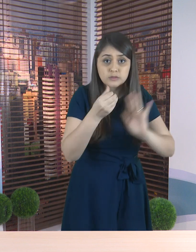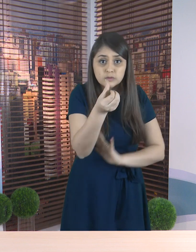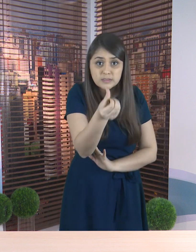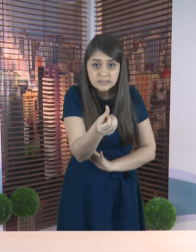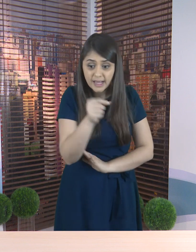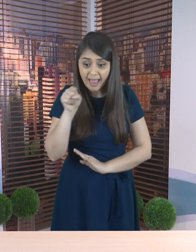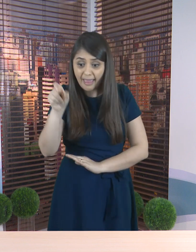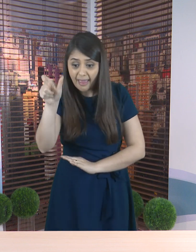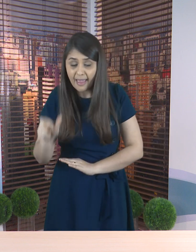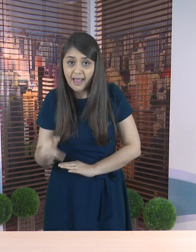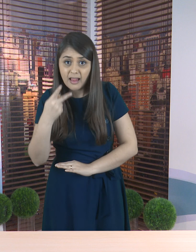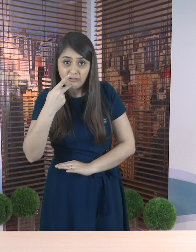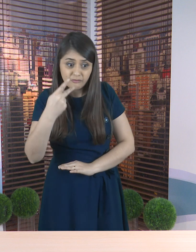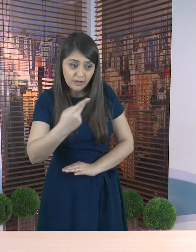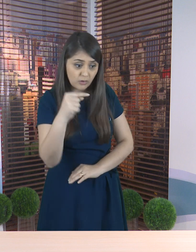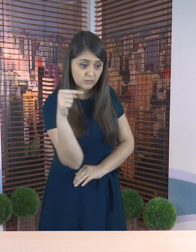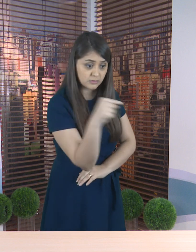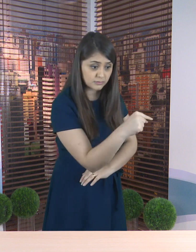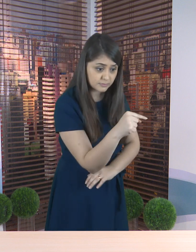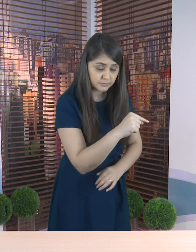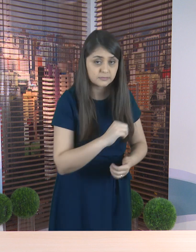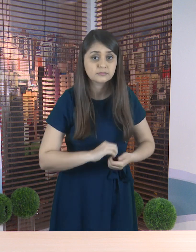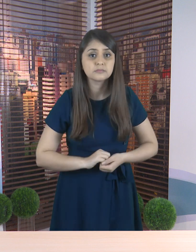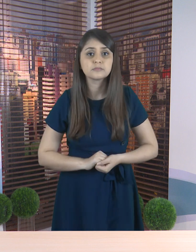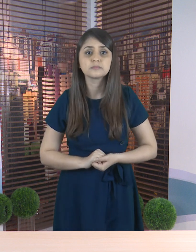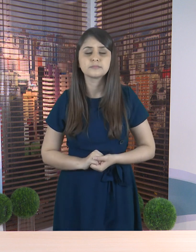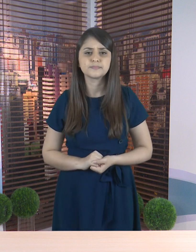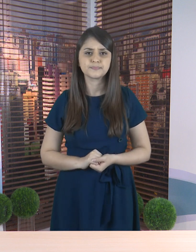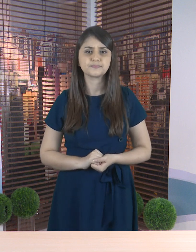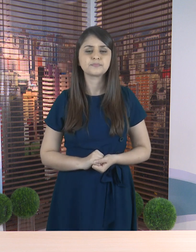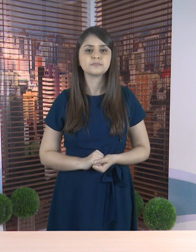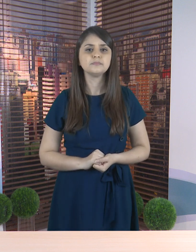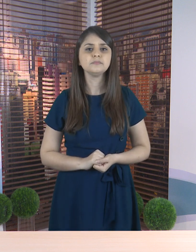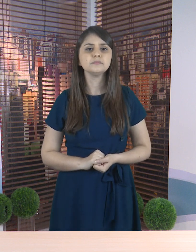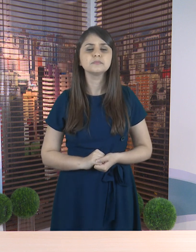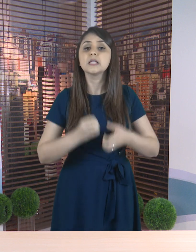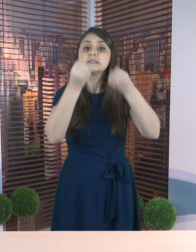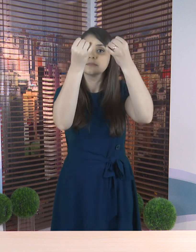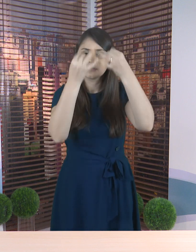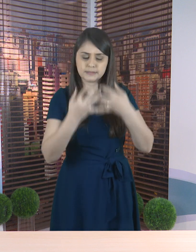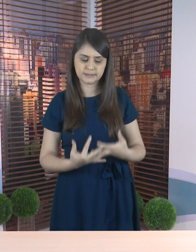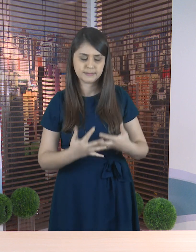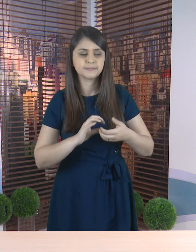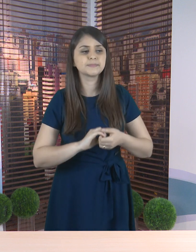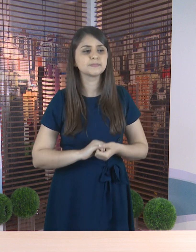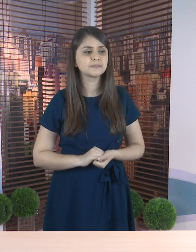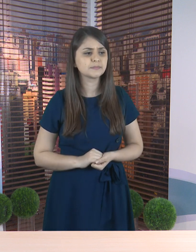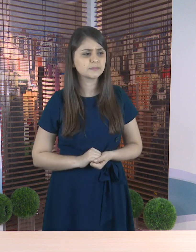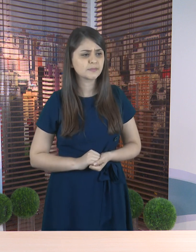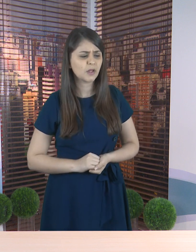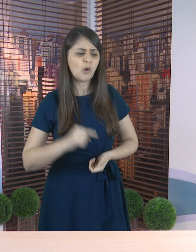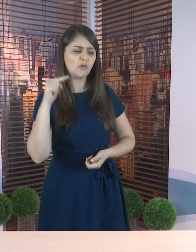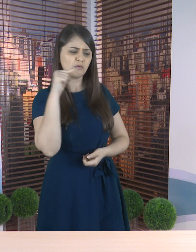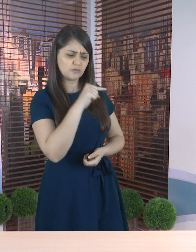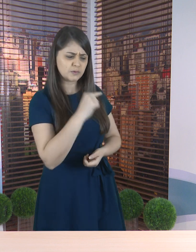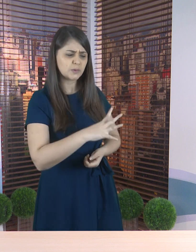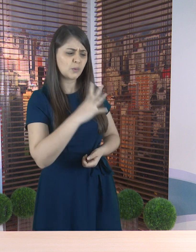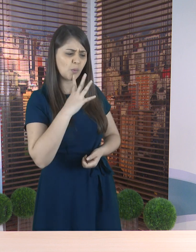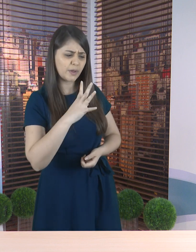da sabedoria, que é multíplice e em eficácia, pelo que sabe que Deus exige de